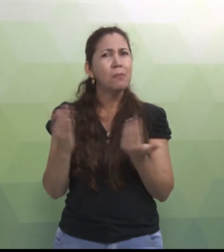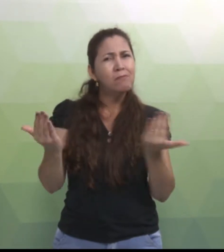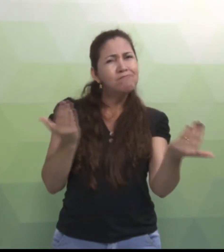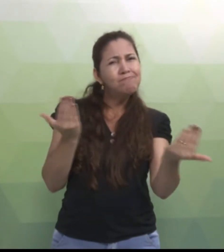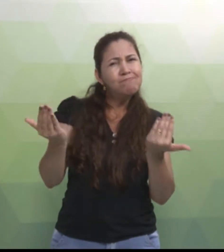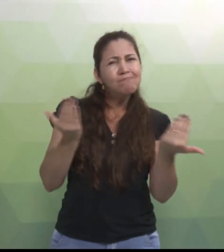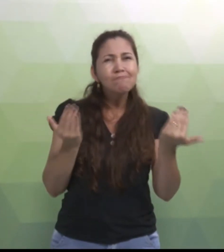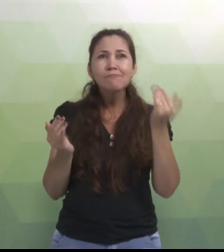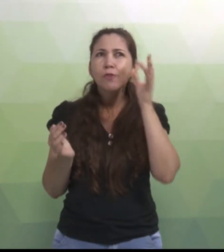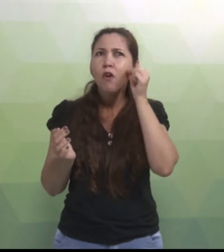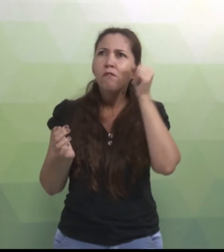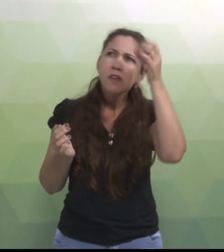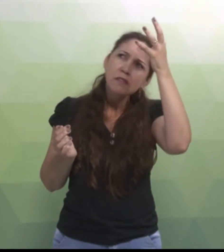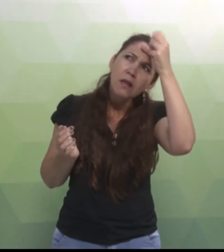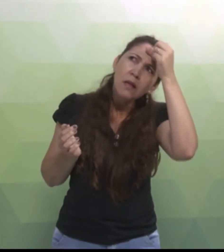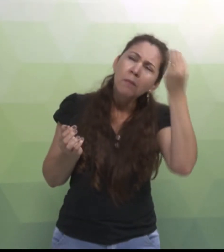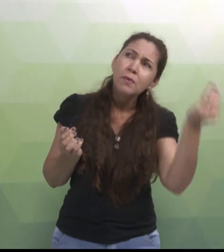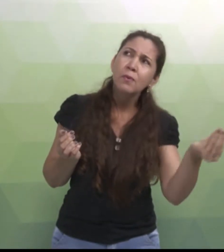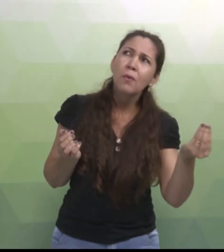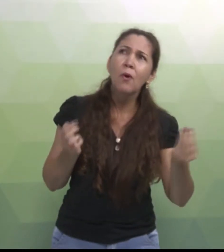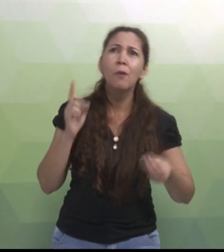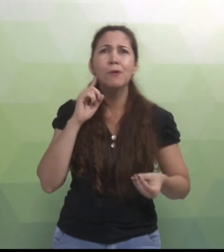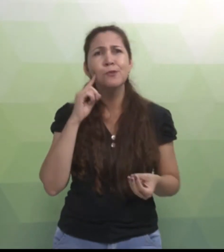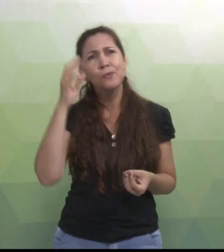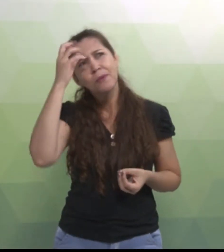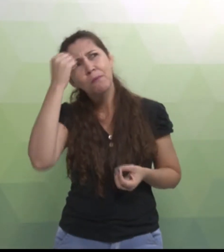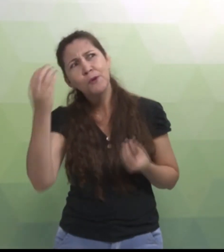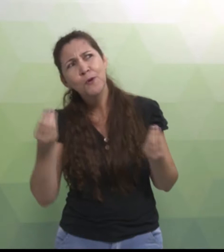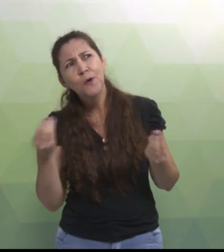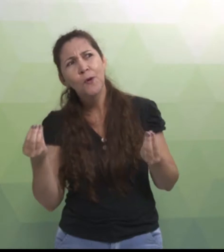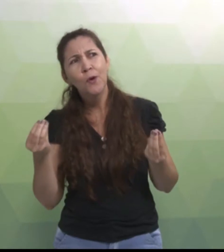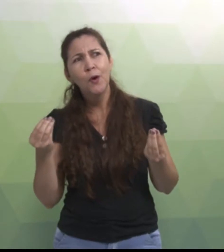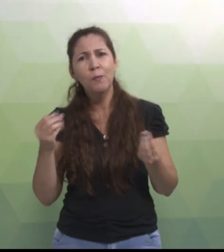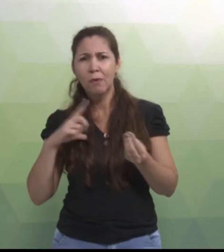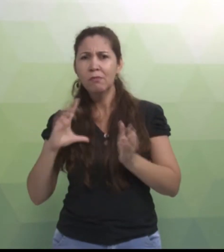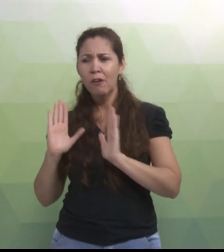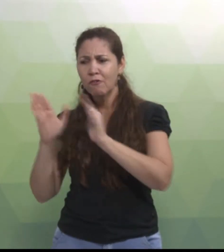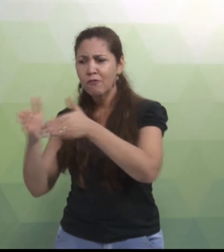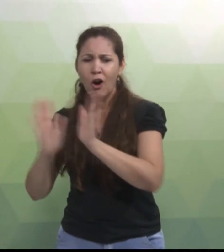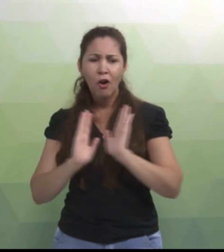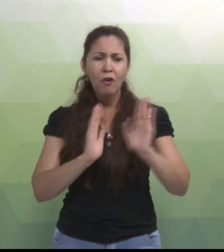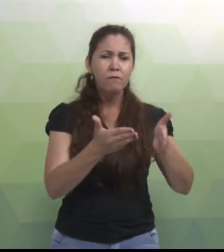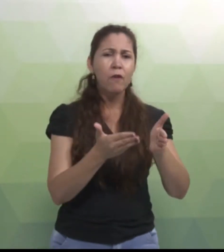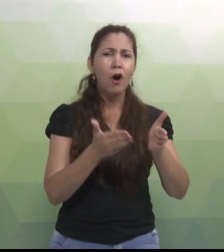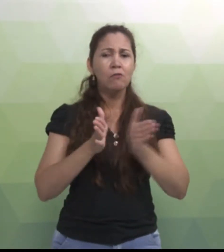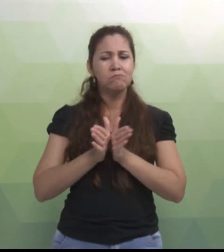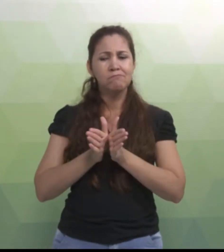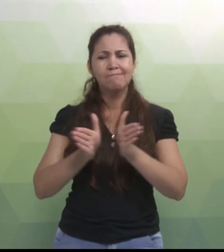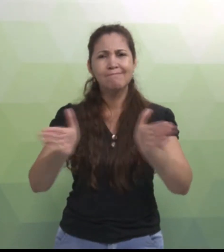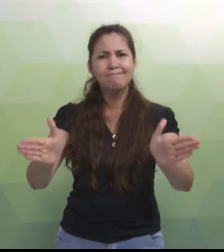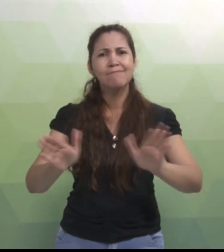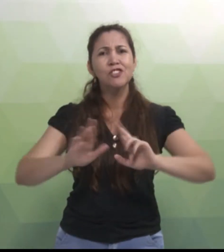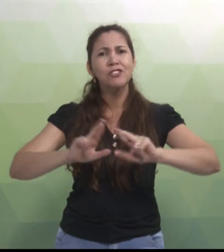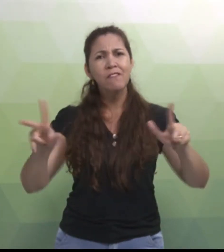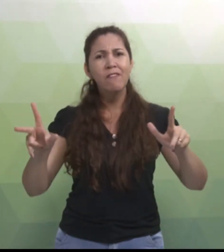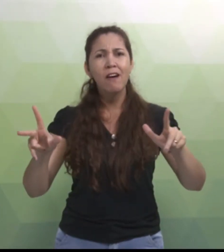o ouvinte aprende, como o surdo aprende. Então, saber que são focos diferentes, estratégias de ensino.